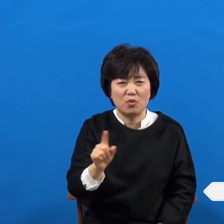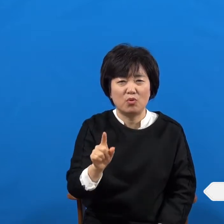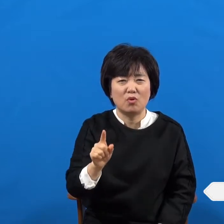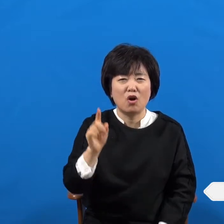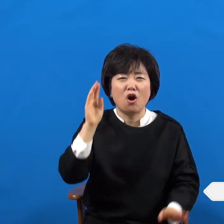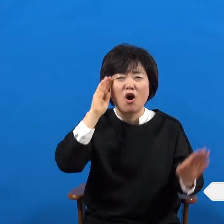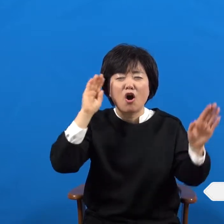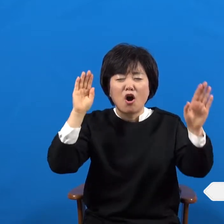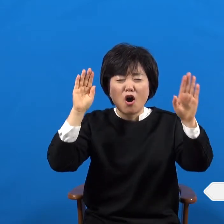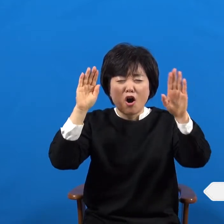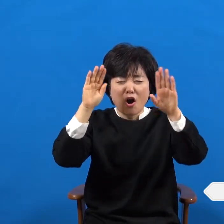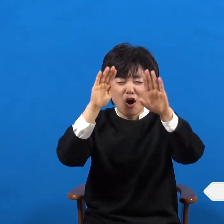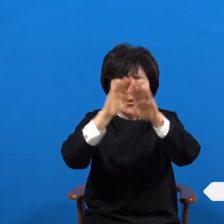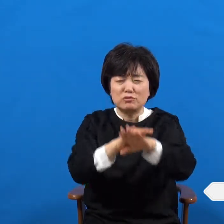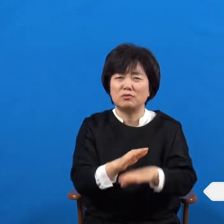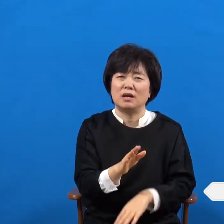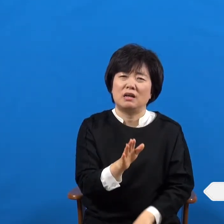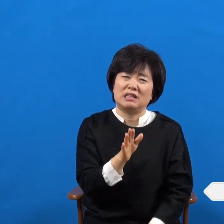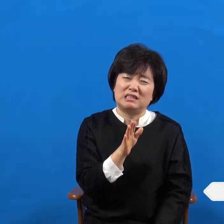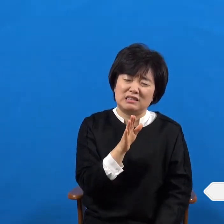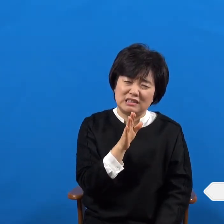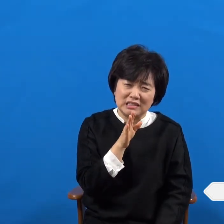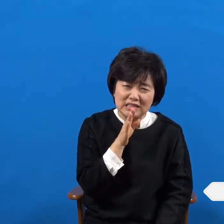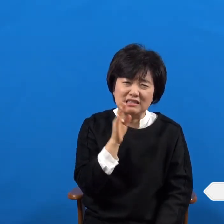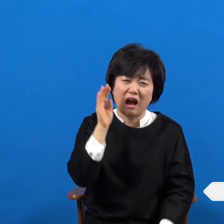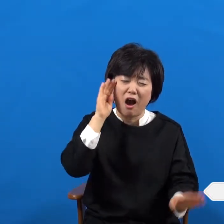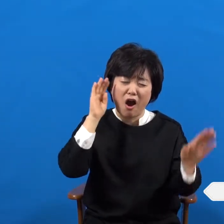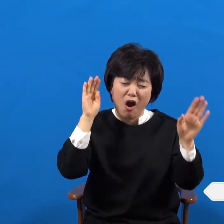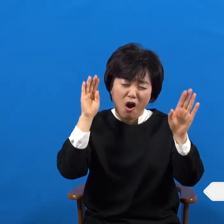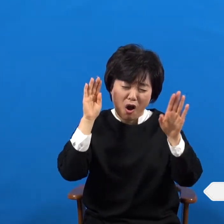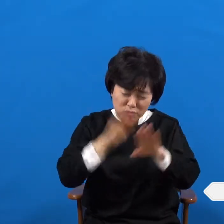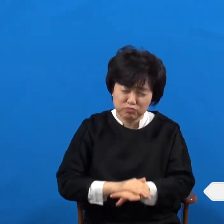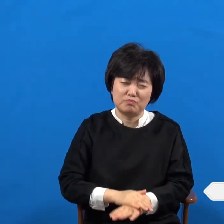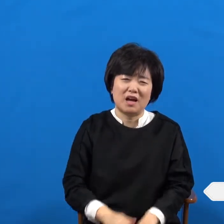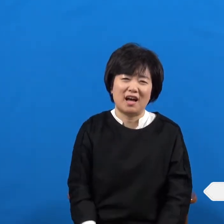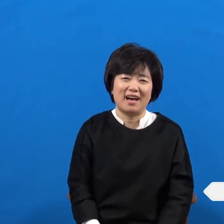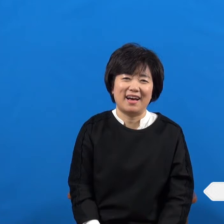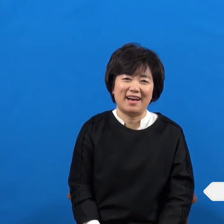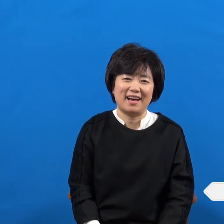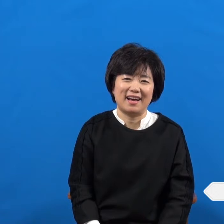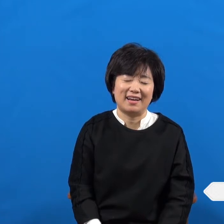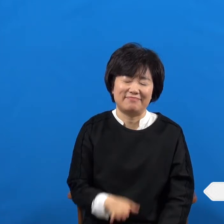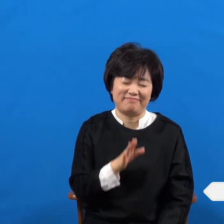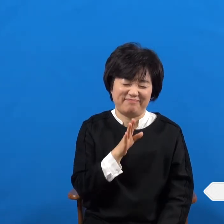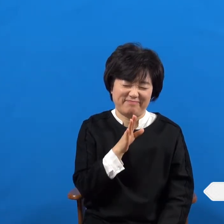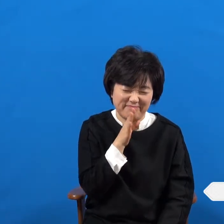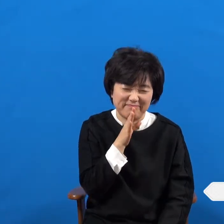어두움은 진짜 어둡다.